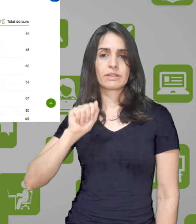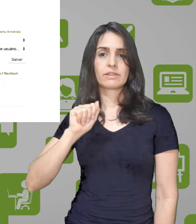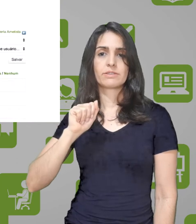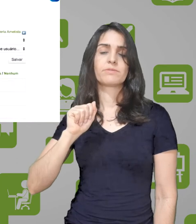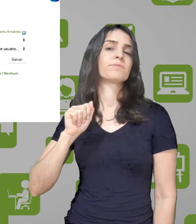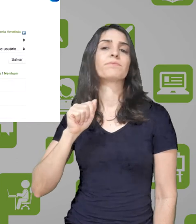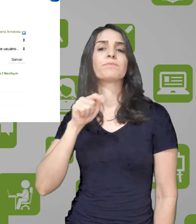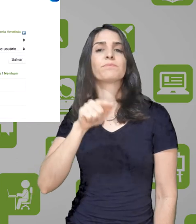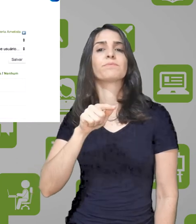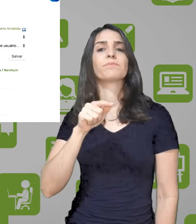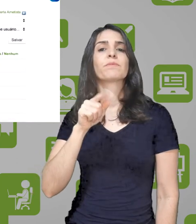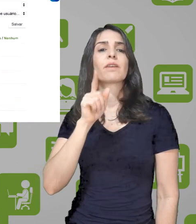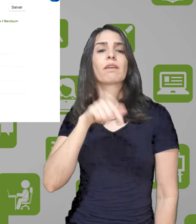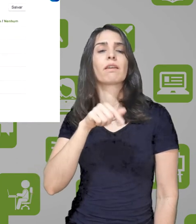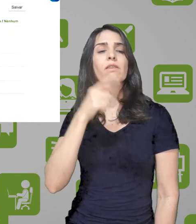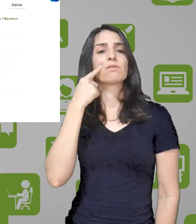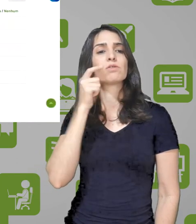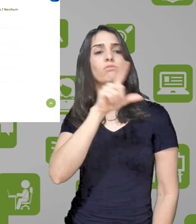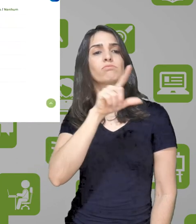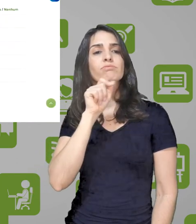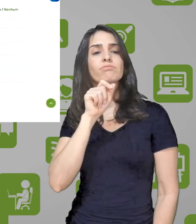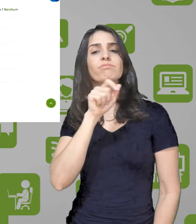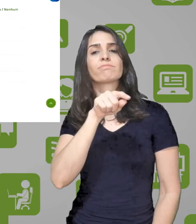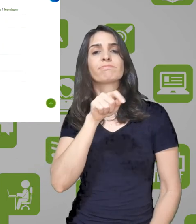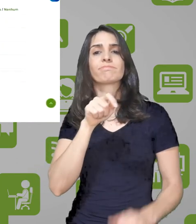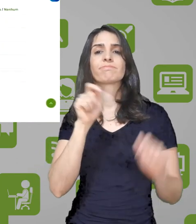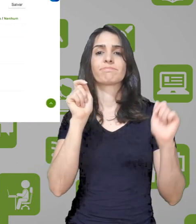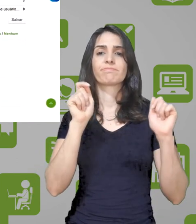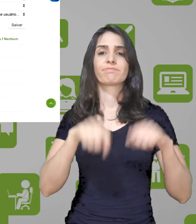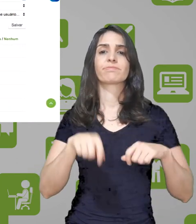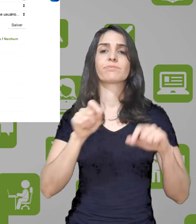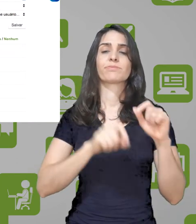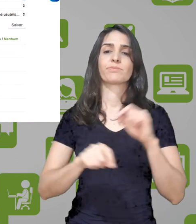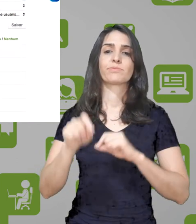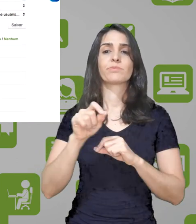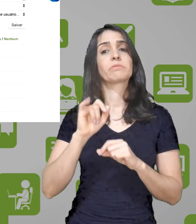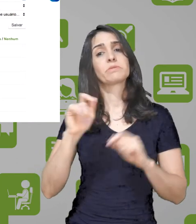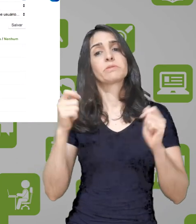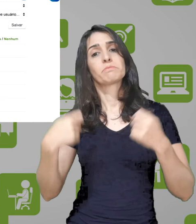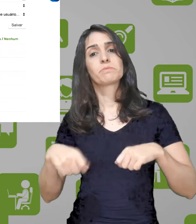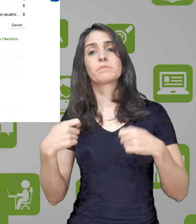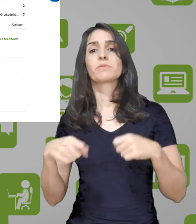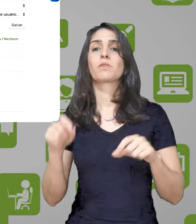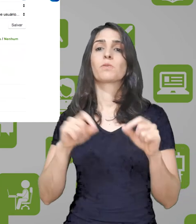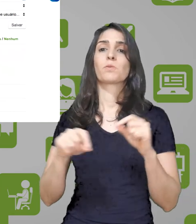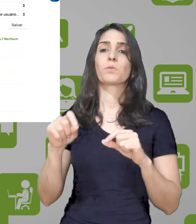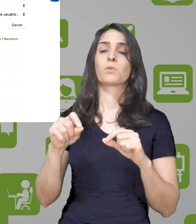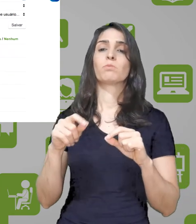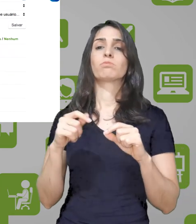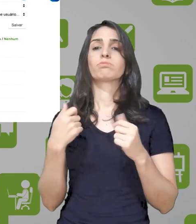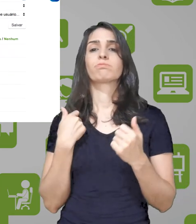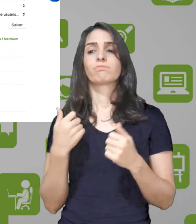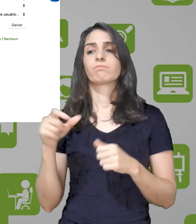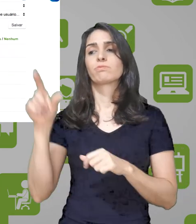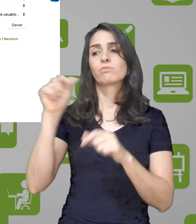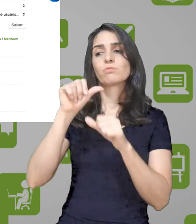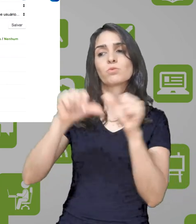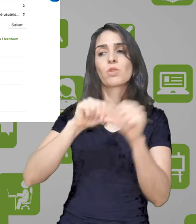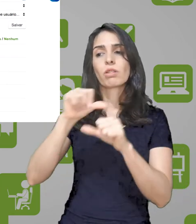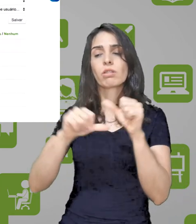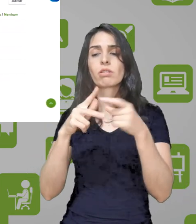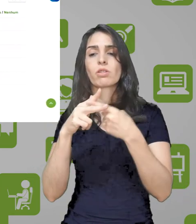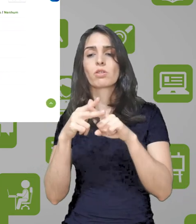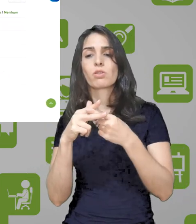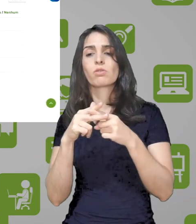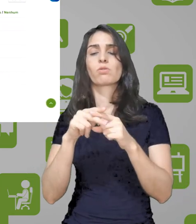eu vou escolher a Joaquina como visão única e aqui eu posso também se for o caso fazer alguma